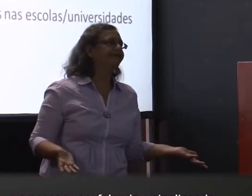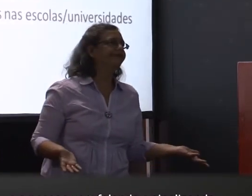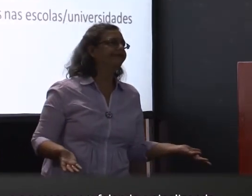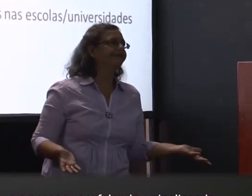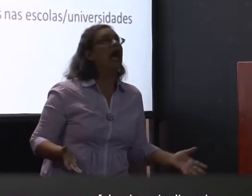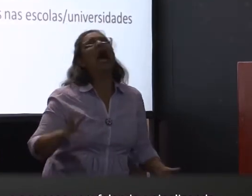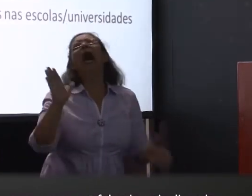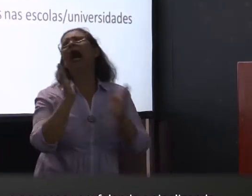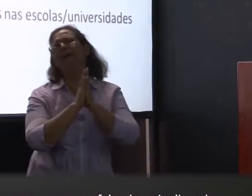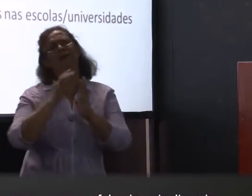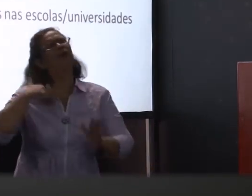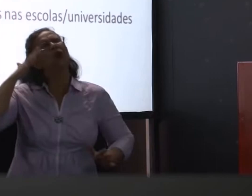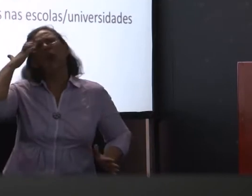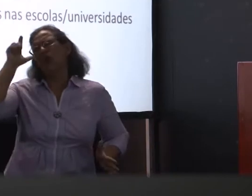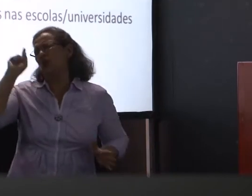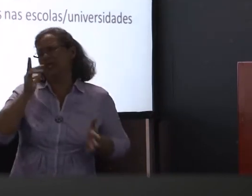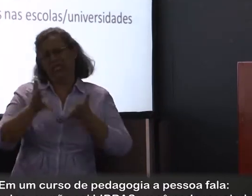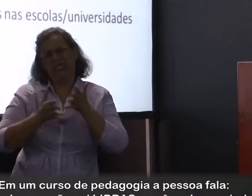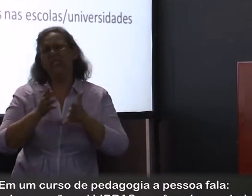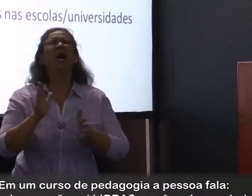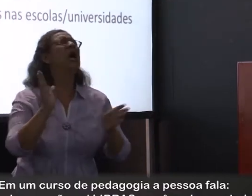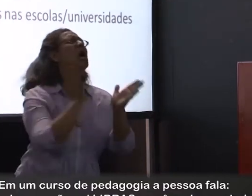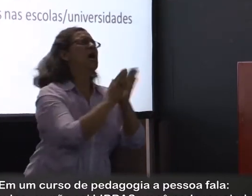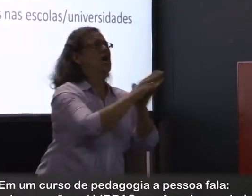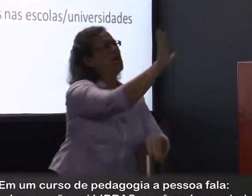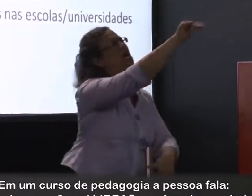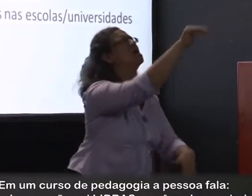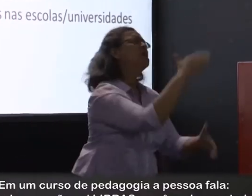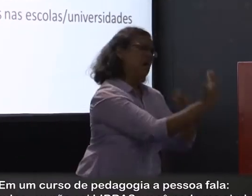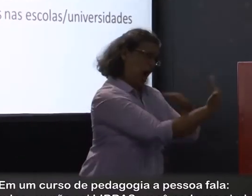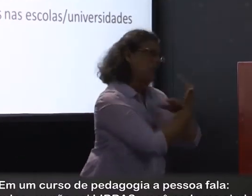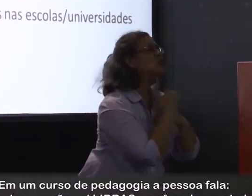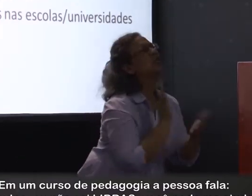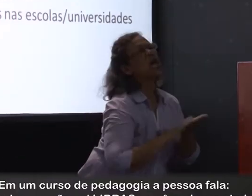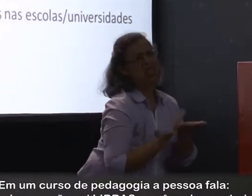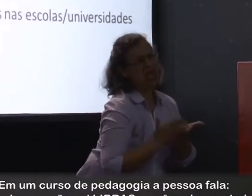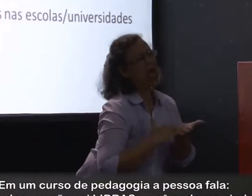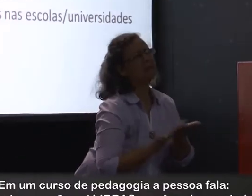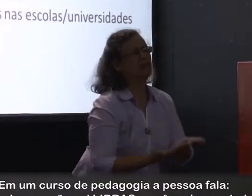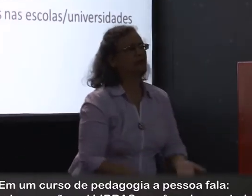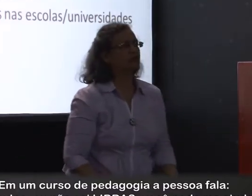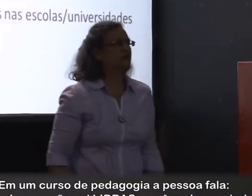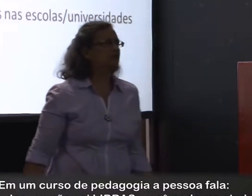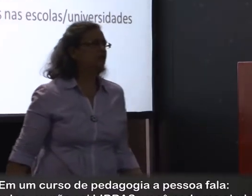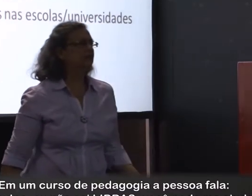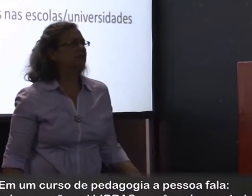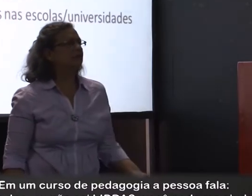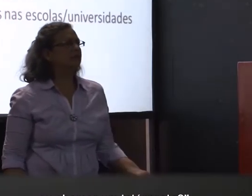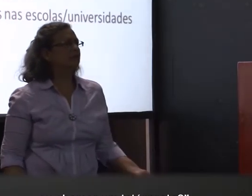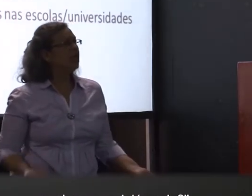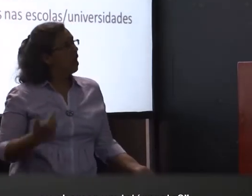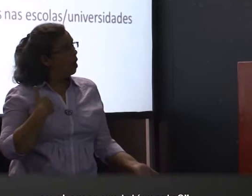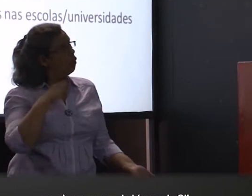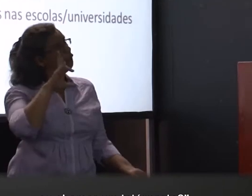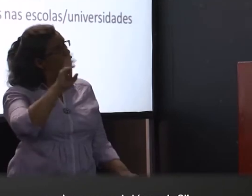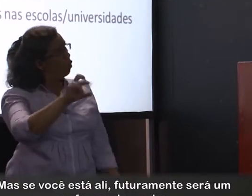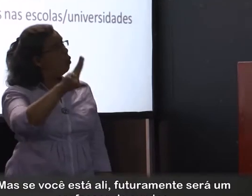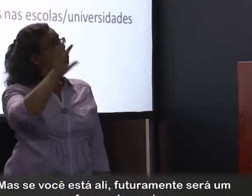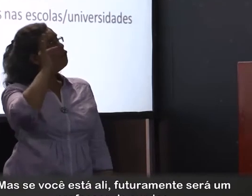e sinalizando. E num curso de pedagogia, desculpa, eu não sei Libras, você pode me ajudar? Chamou um intérprete, mas você está